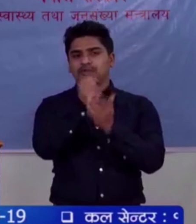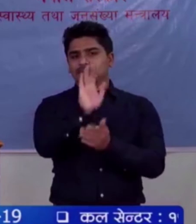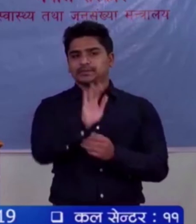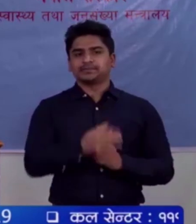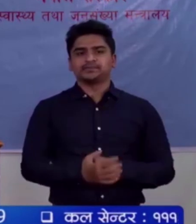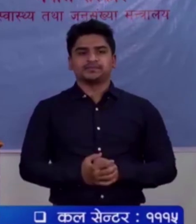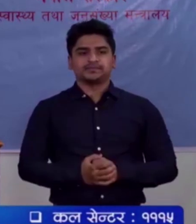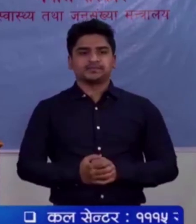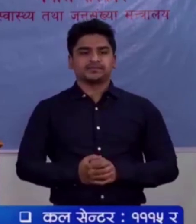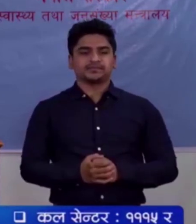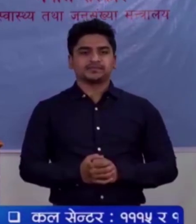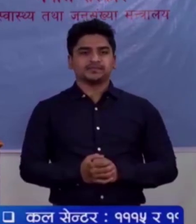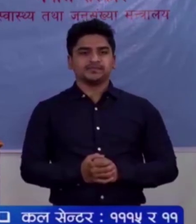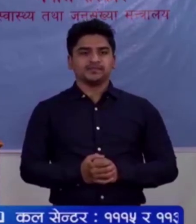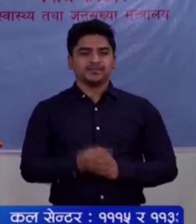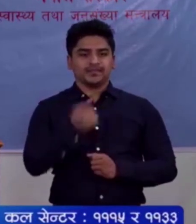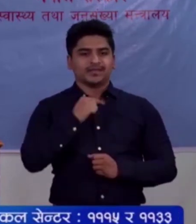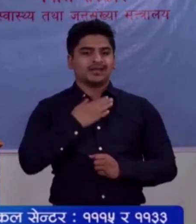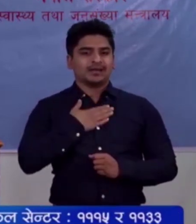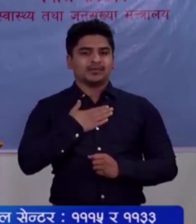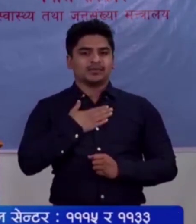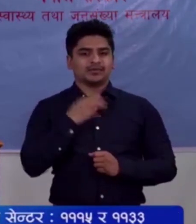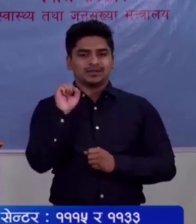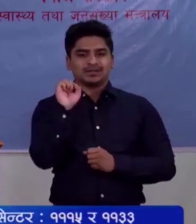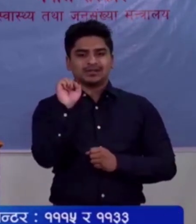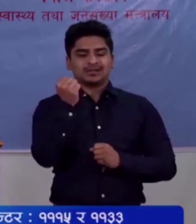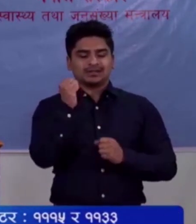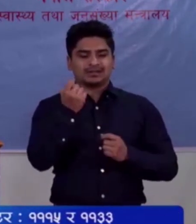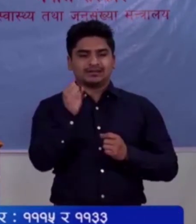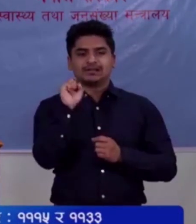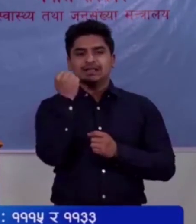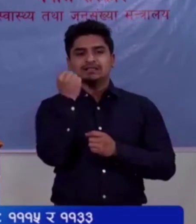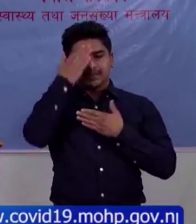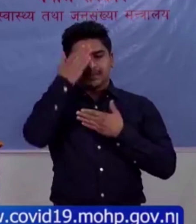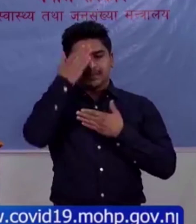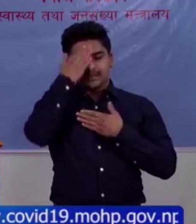10,573, आइसोलेसनमा 86 जना रहेको प्रवक्ता देवकोटाले बताउनुभयो।